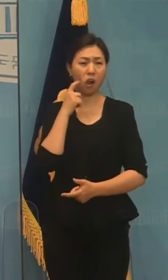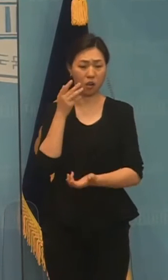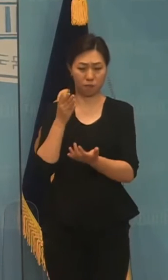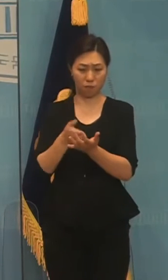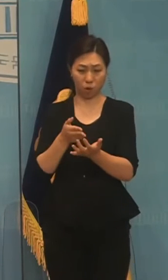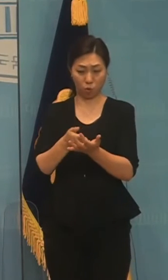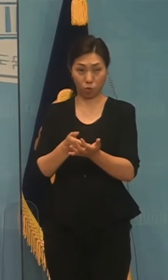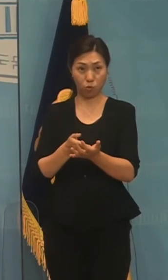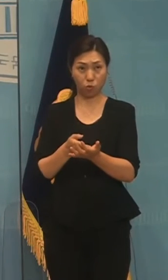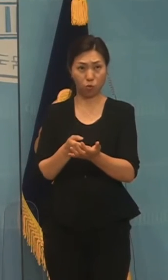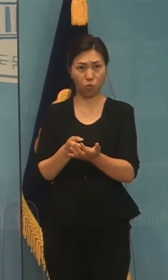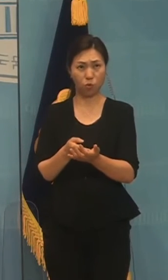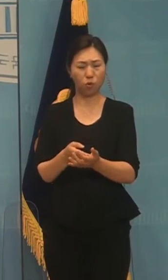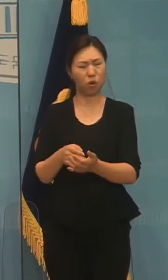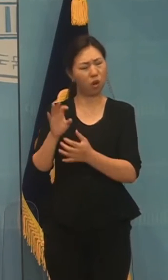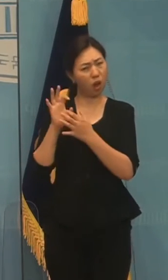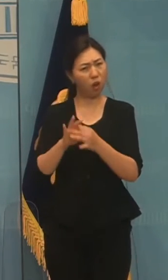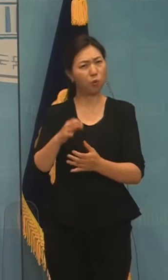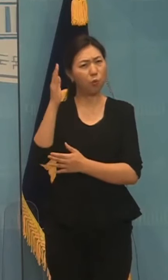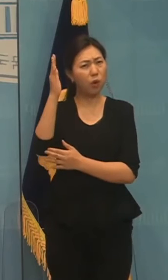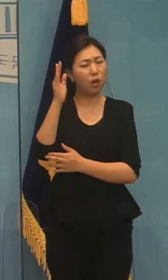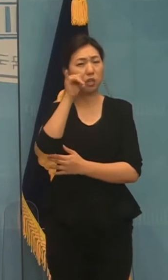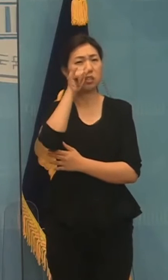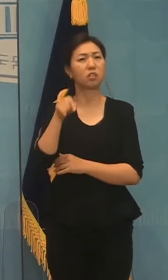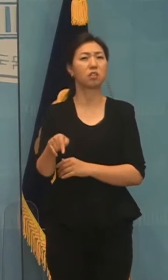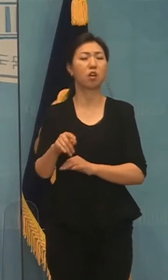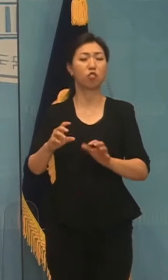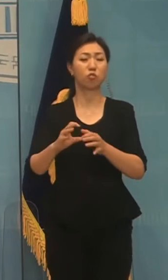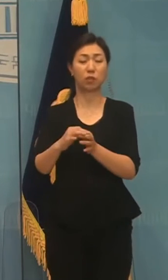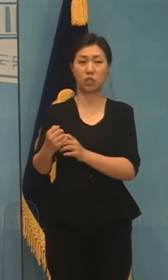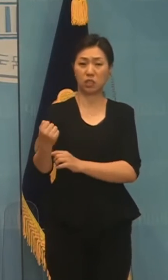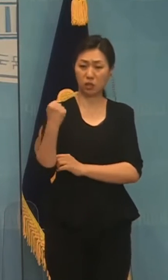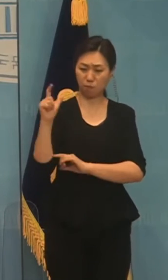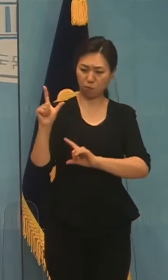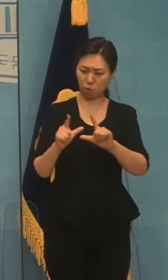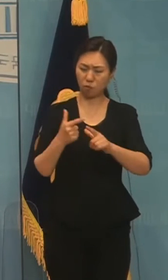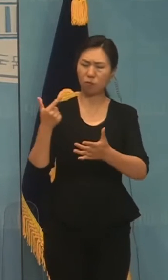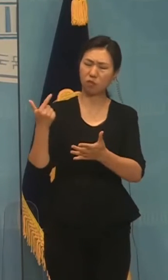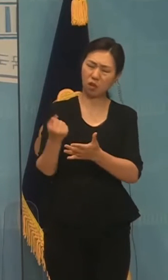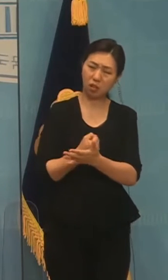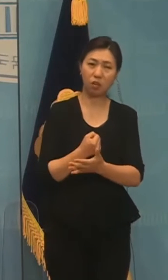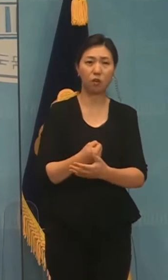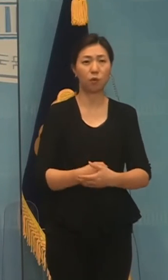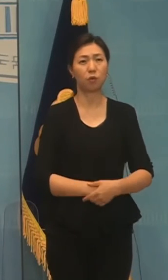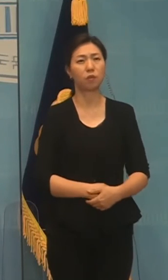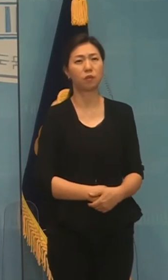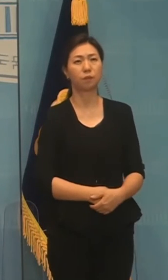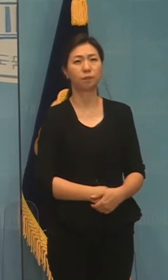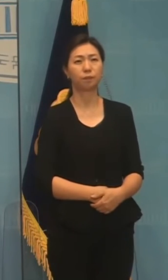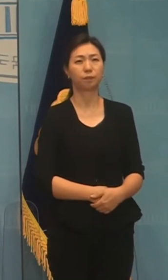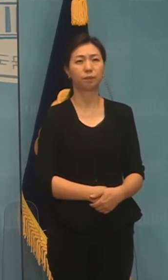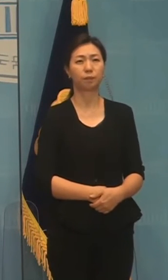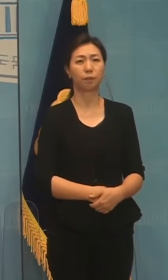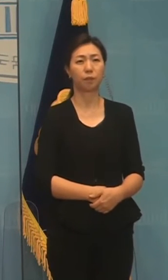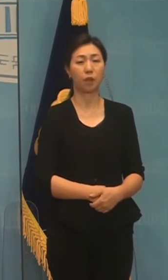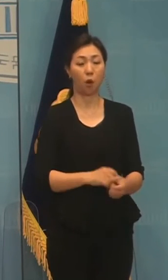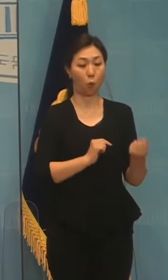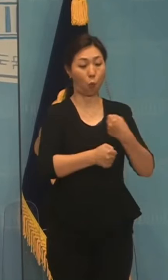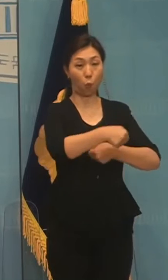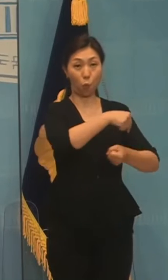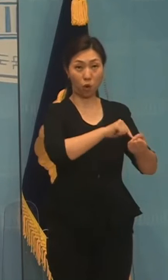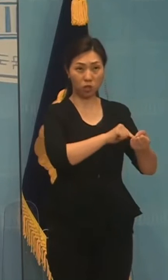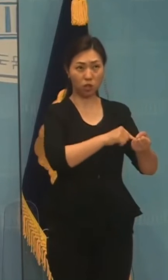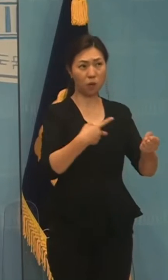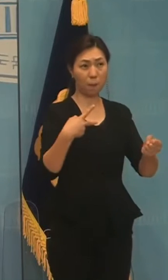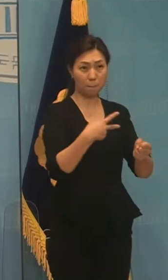팩트체크로 확인된 잘못된 주장을 거듭하는 국민의힘의 안타까움을 금할 수 없습니다. 탈원전으로 발생한